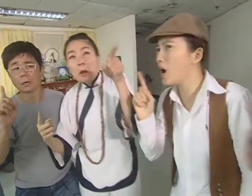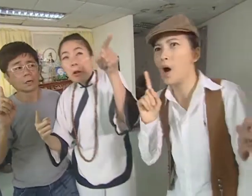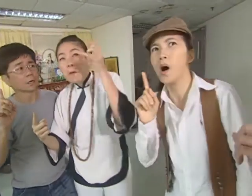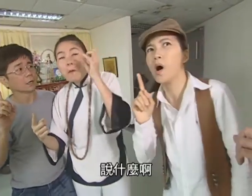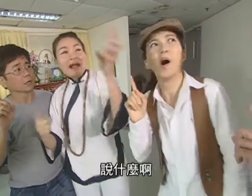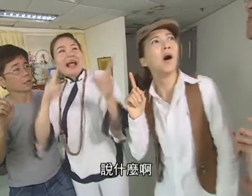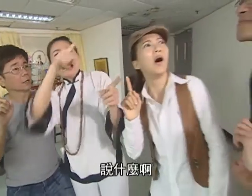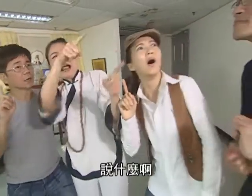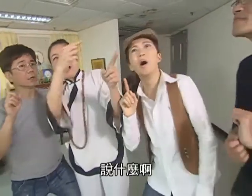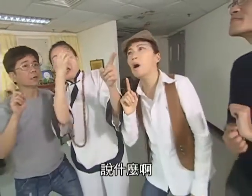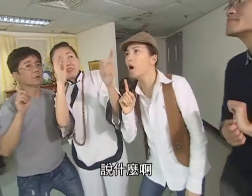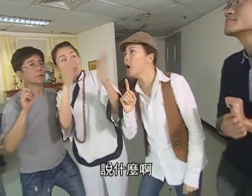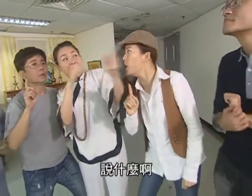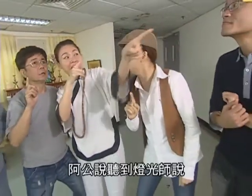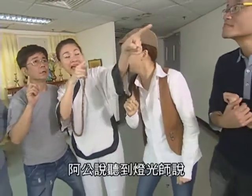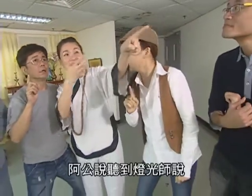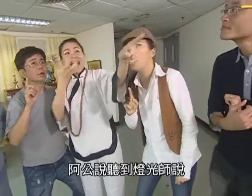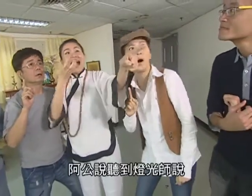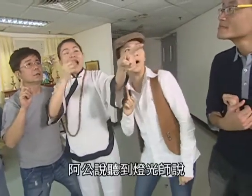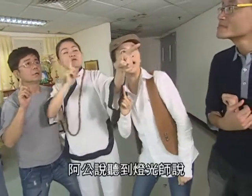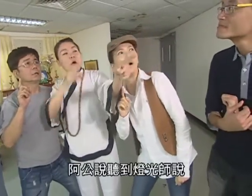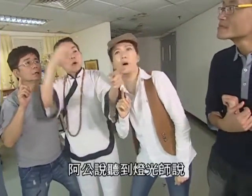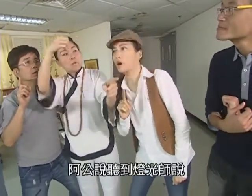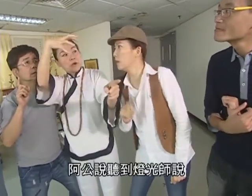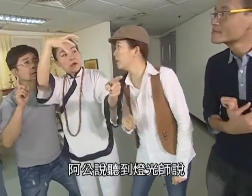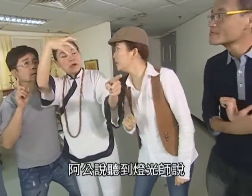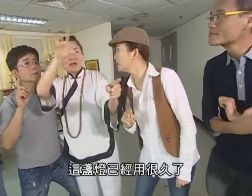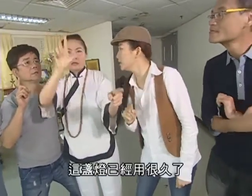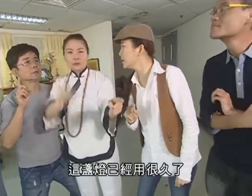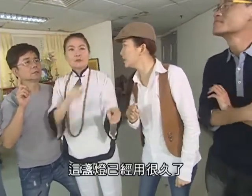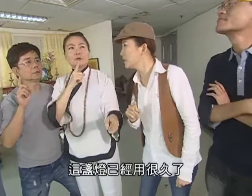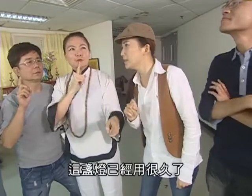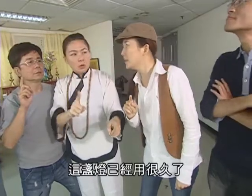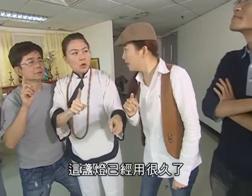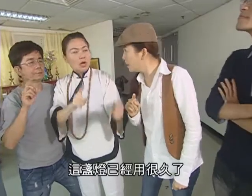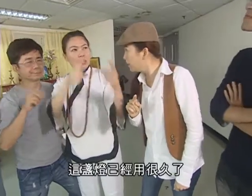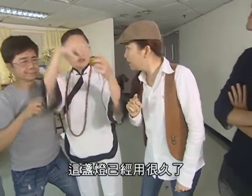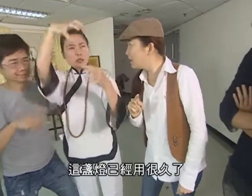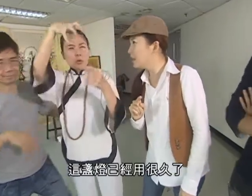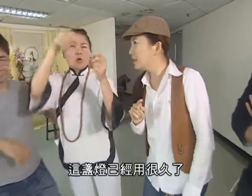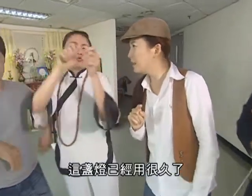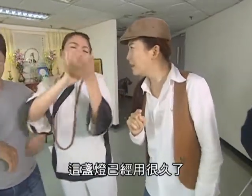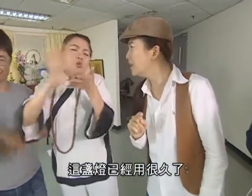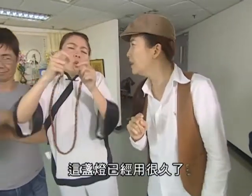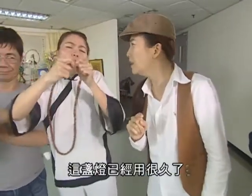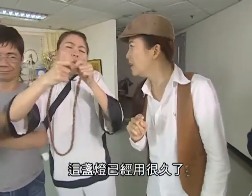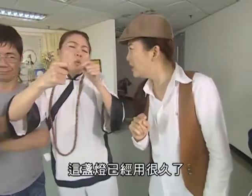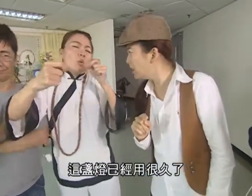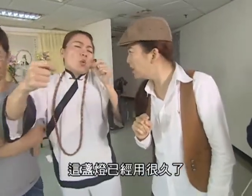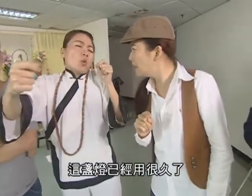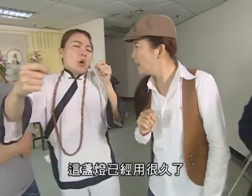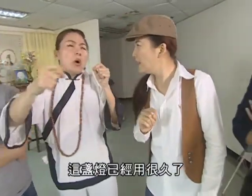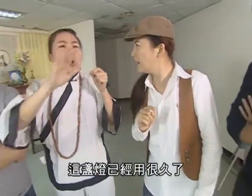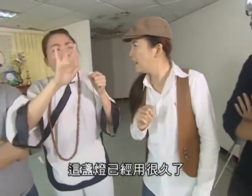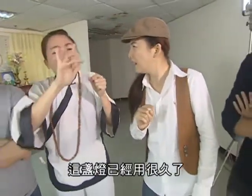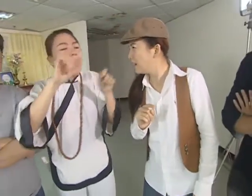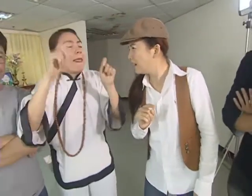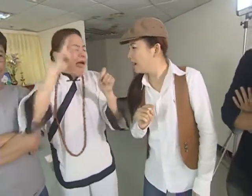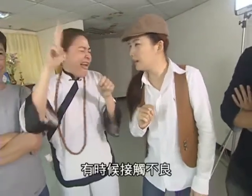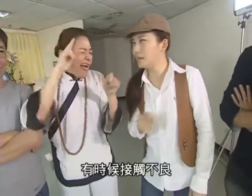说什么？阿公说听到灯光师说，这盏灯啊已经用很久了。有时候